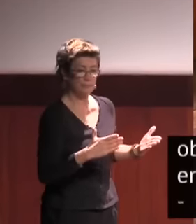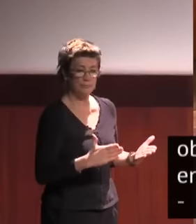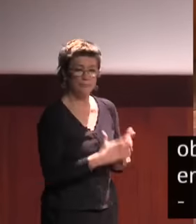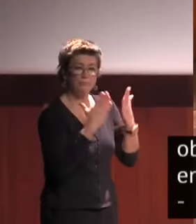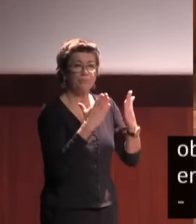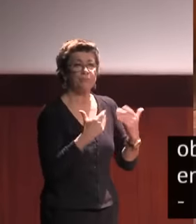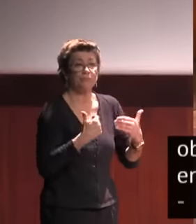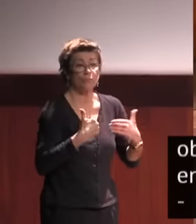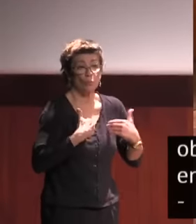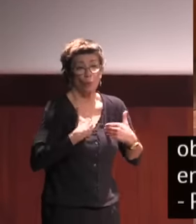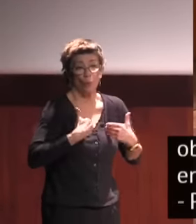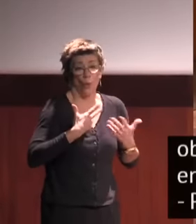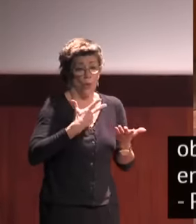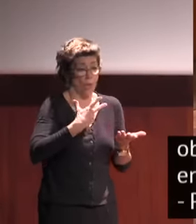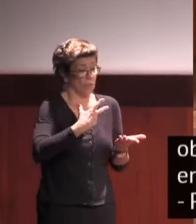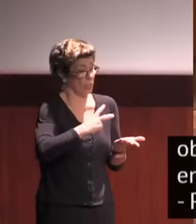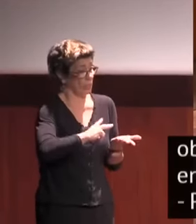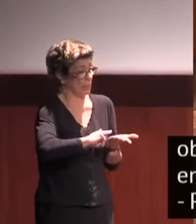Pour nous, la traduction,